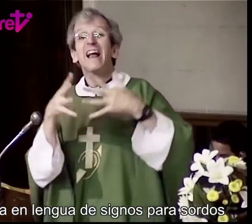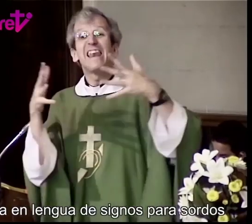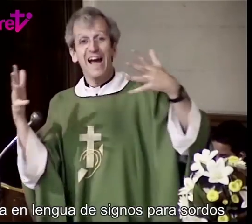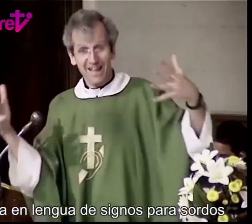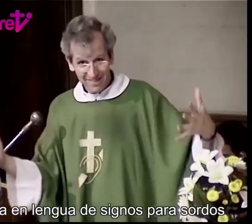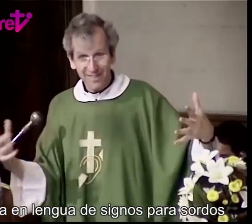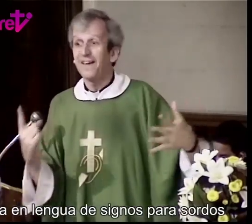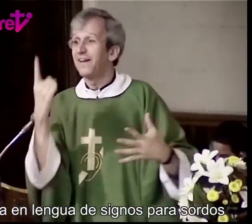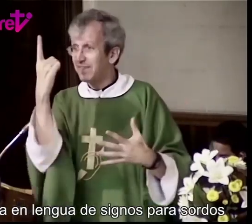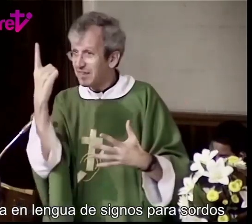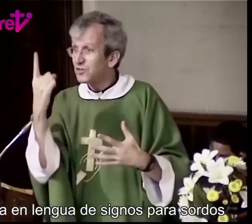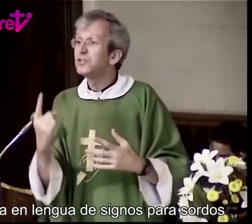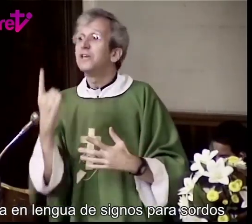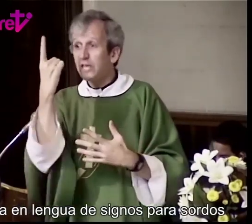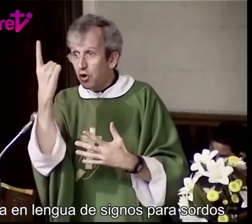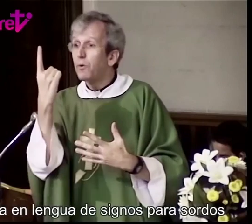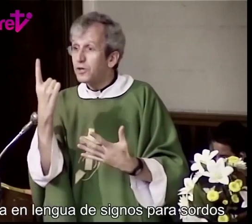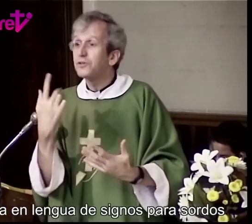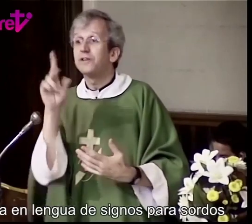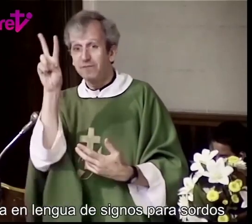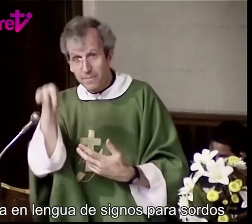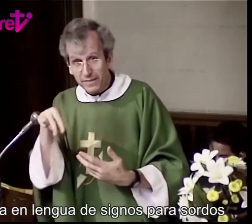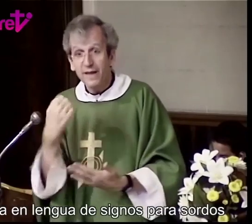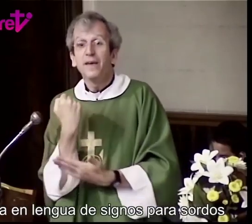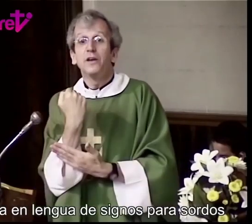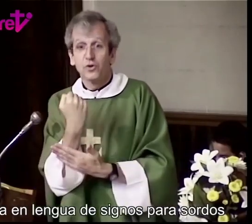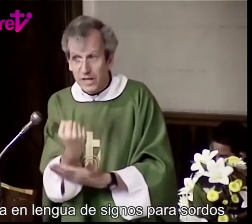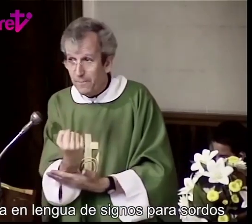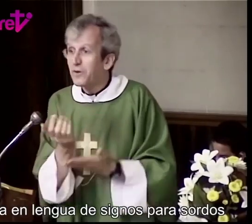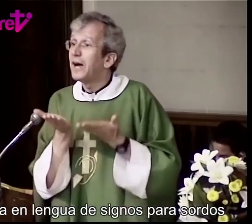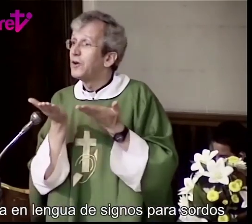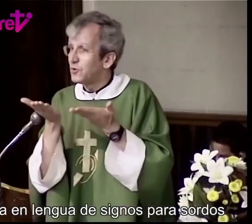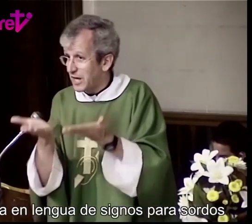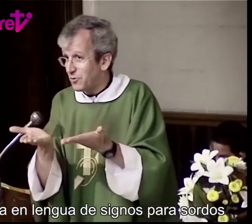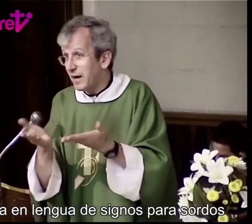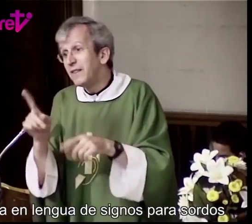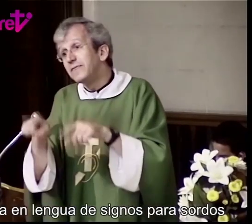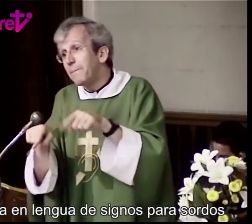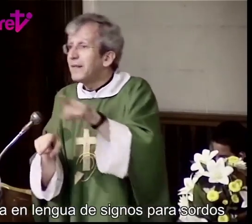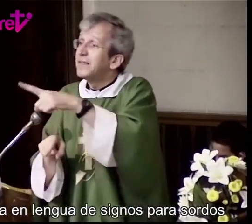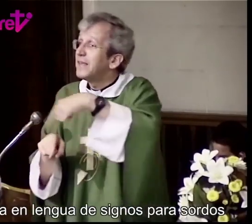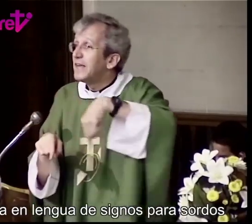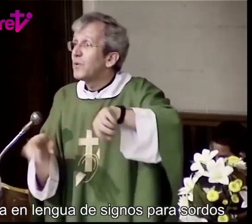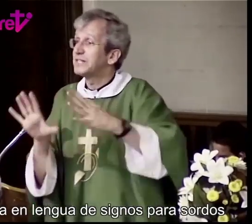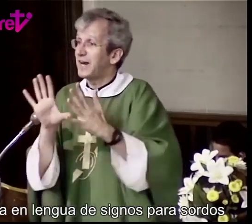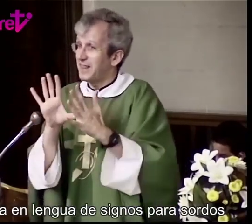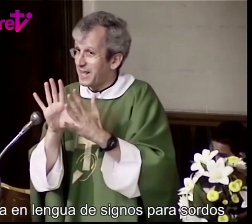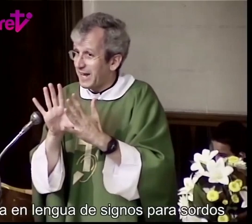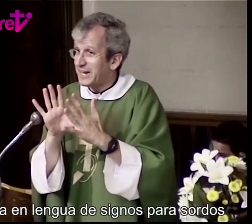la grandeza de Dios y cómo Dios de verdad nos apoya, nos ayuda. Depende de nuestra cercanía